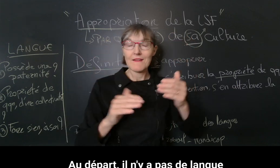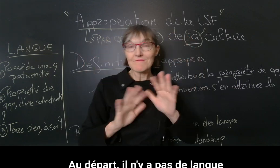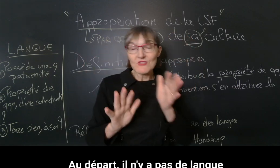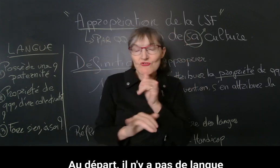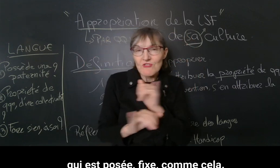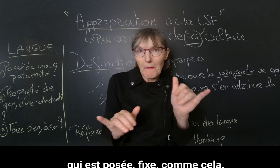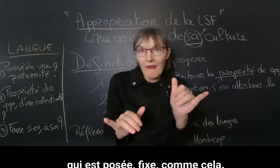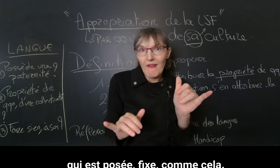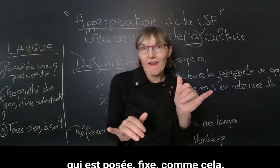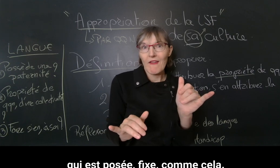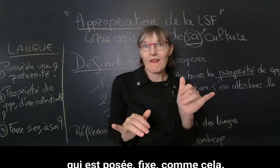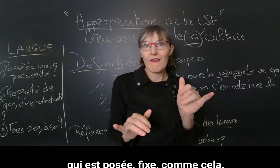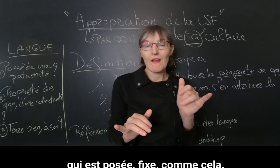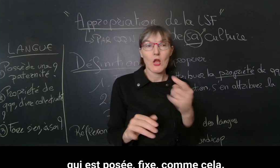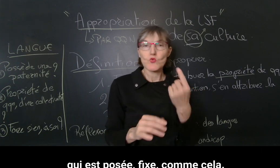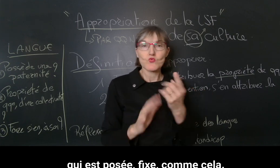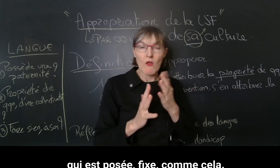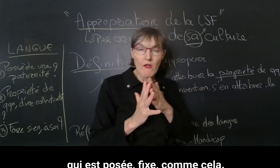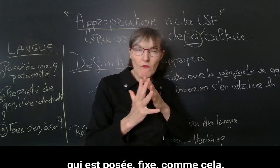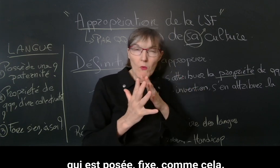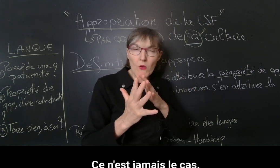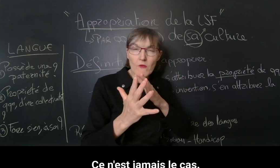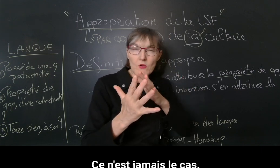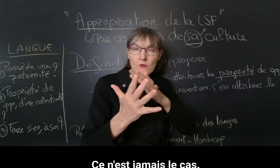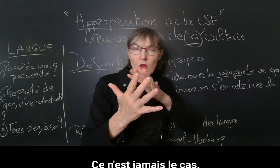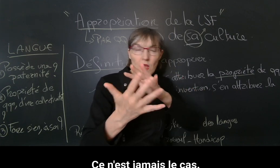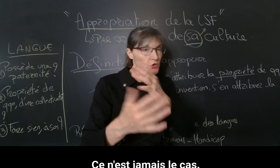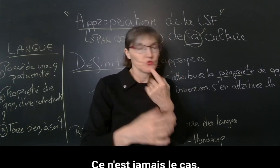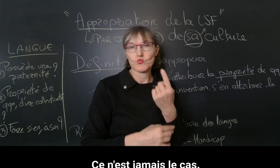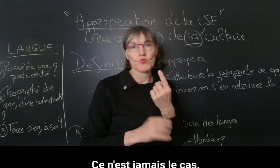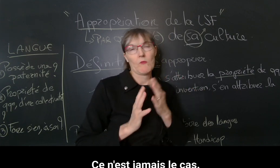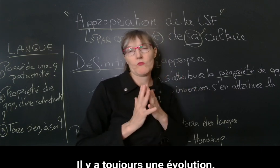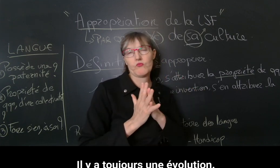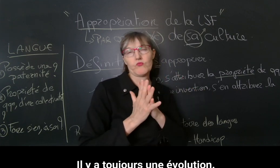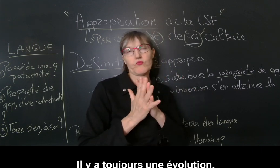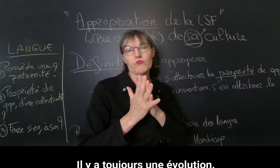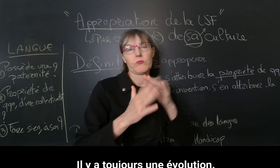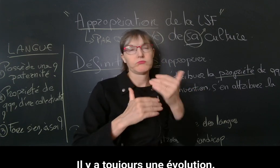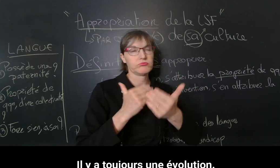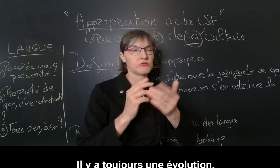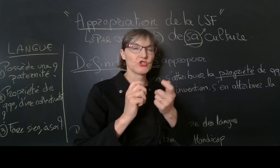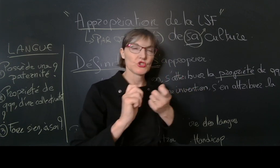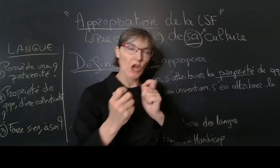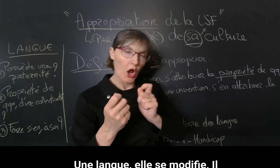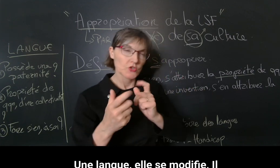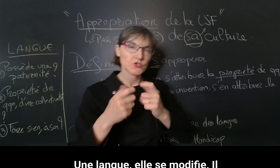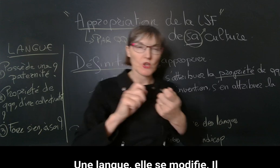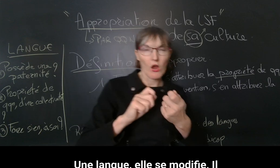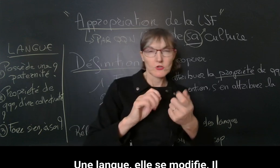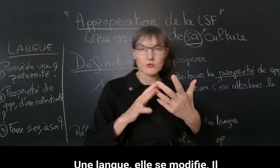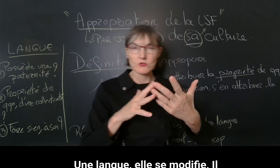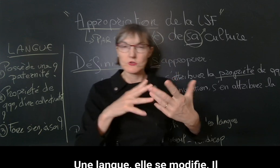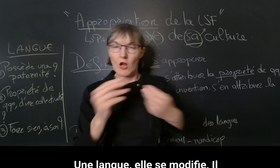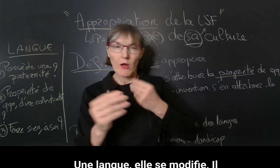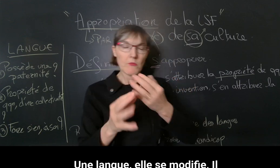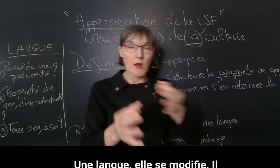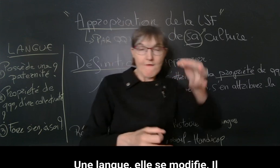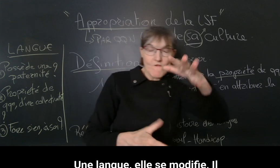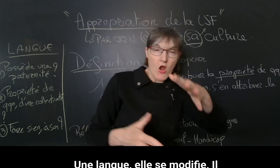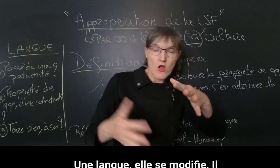langue qui est posée fixe comme cela c'est jamais le cas il ya toujours une évolution une langue elle se modifie elle